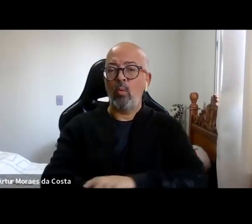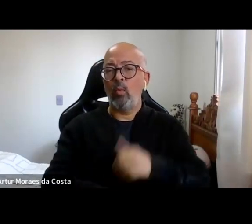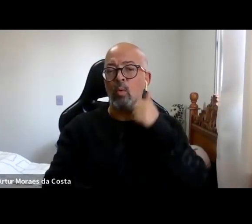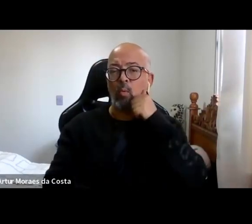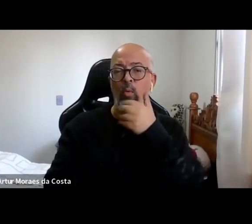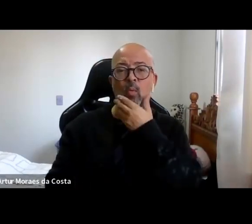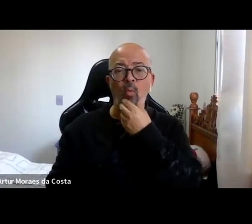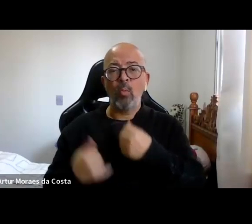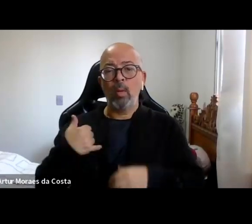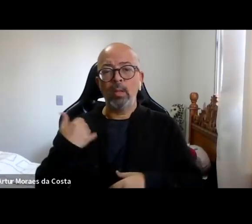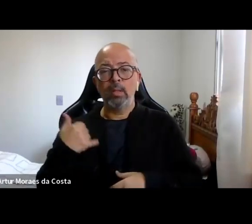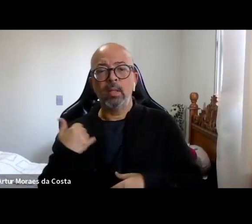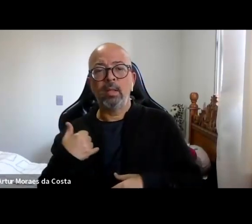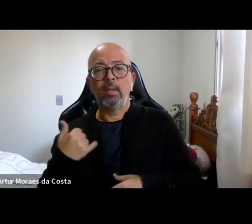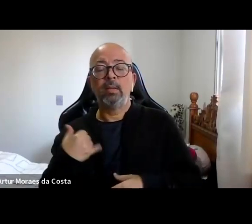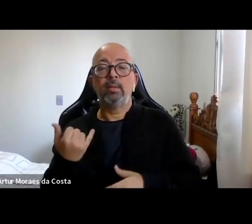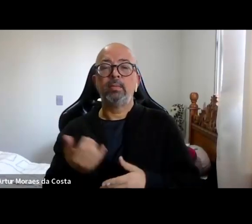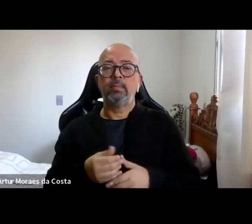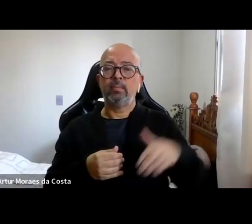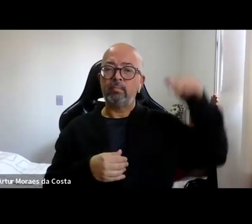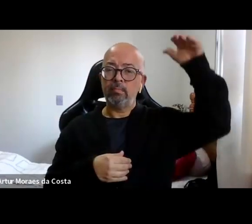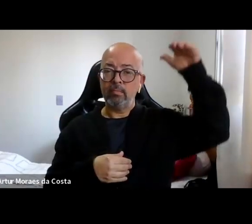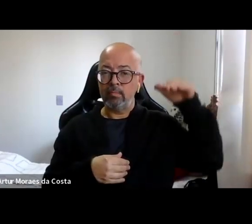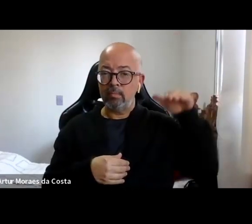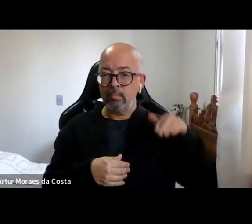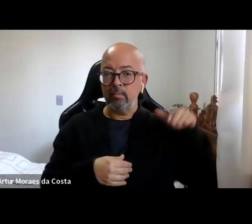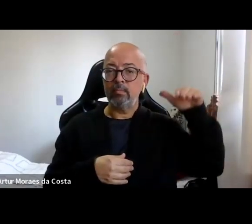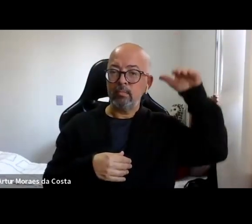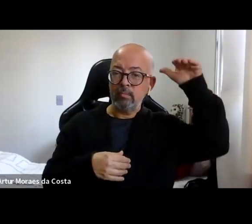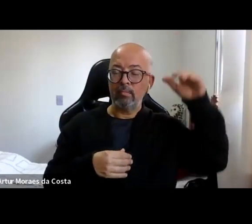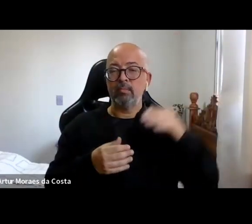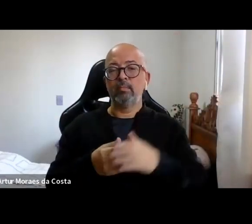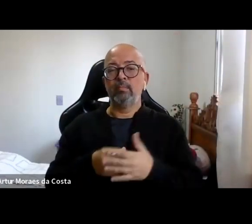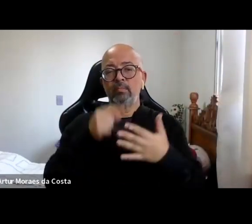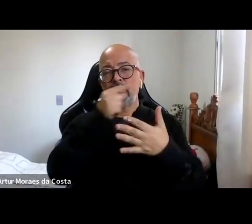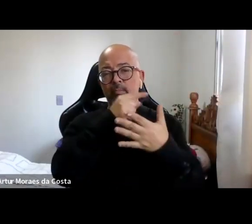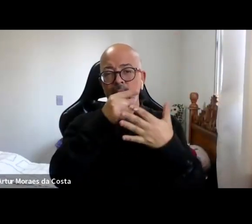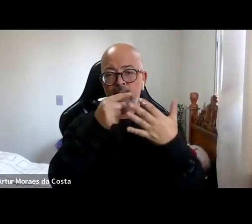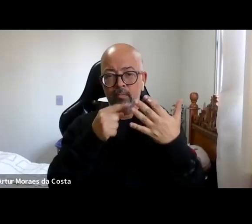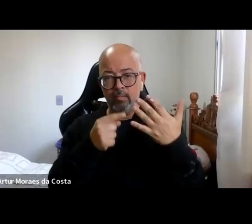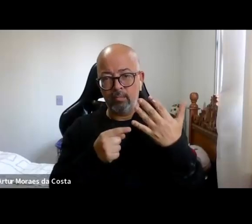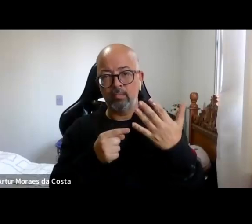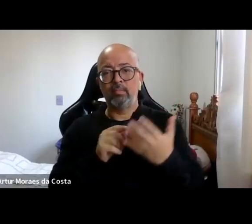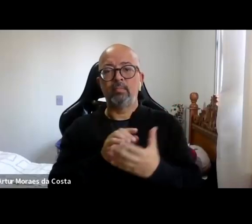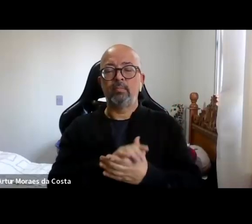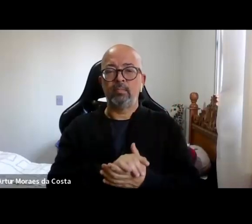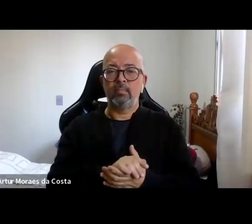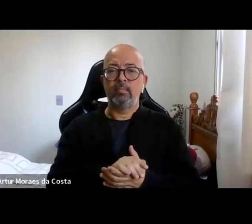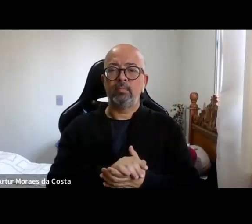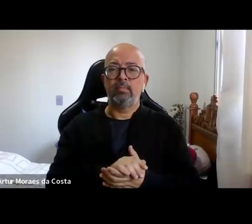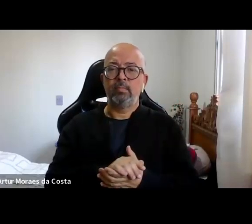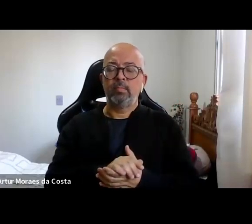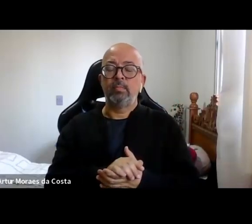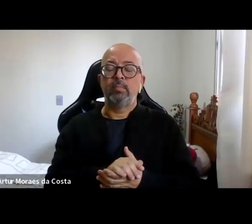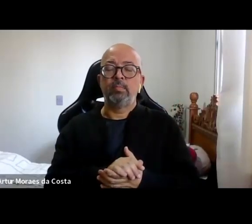importante su nombre su cargo o función su contextura pero miren que el nombre y el cargo no entrarían dentro de la descripción de la persona